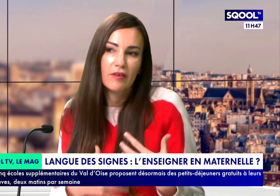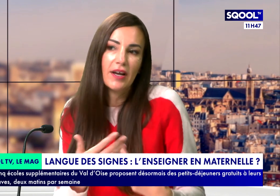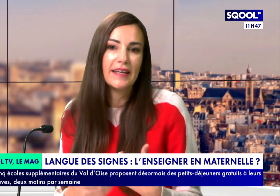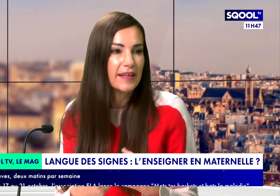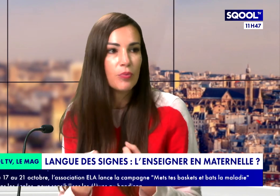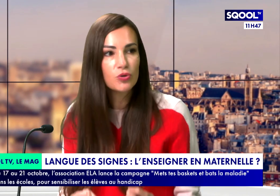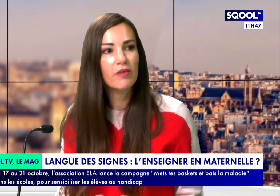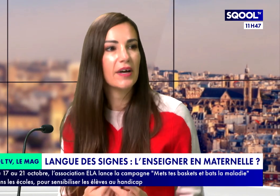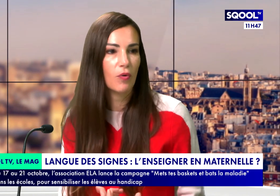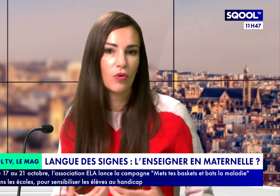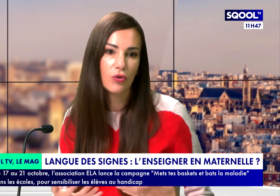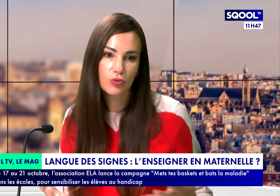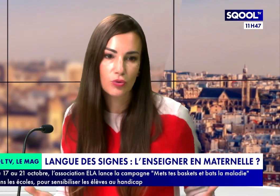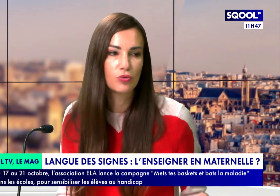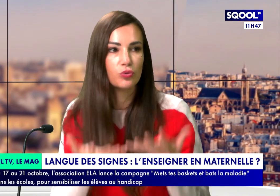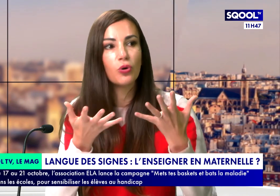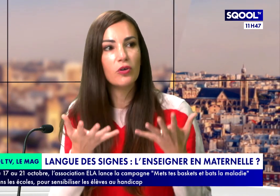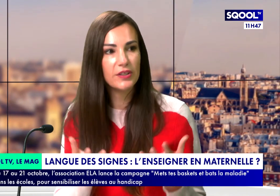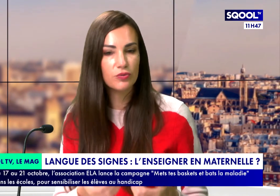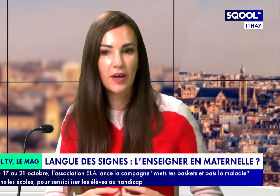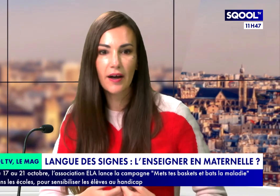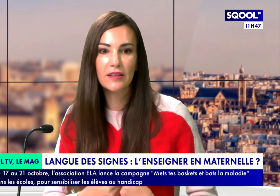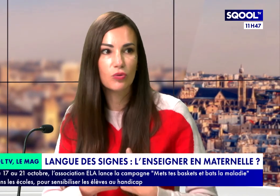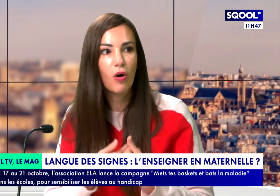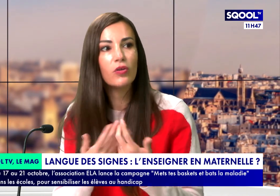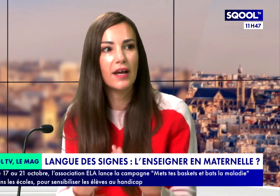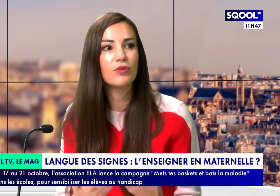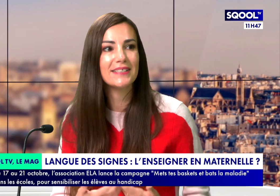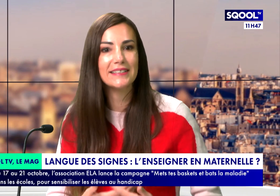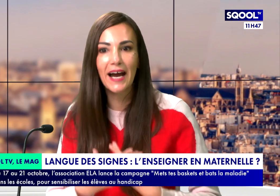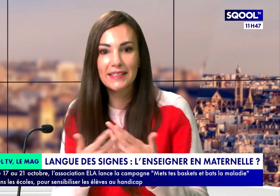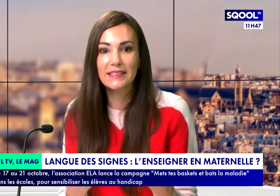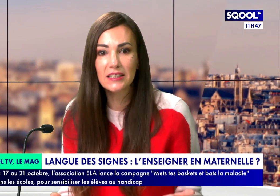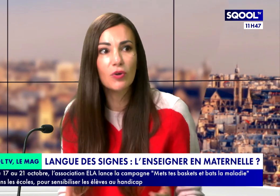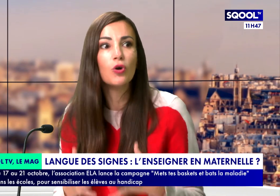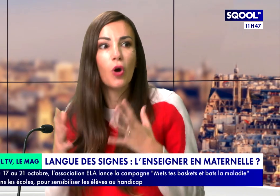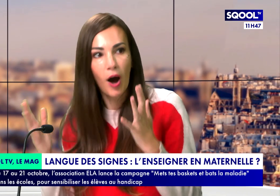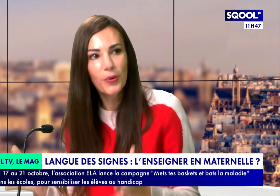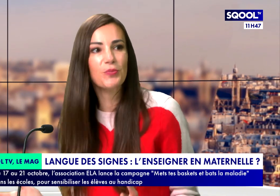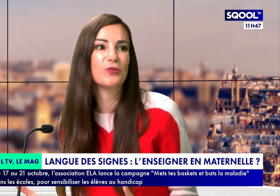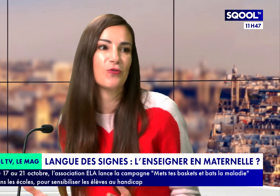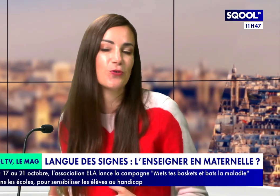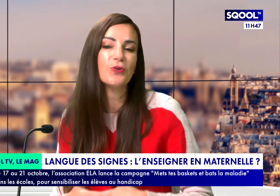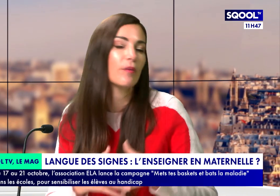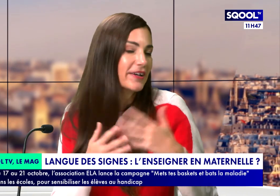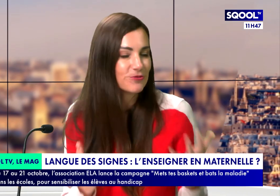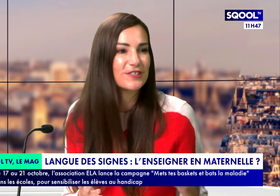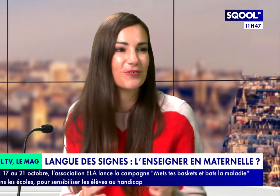Voilà, il y a besoin vraiment de relever tout ça et de rendre la langue des signes accessible, en premier aux enfants sourds et après à tous les enfants.